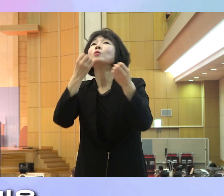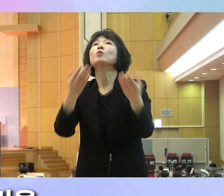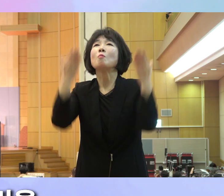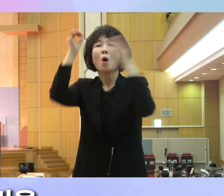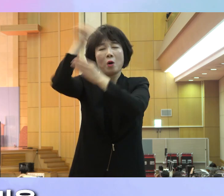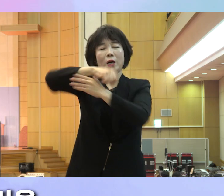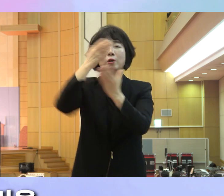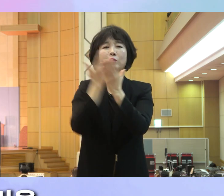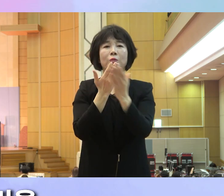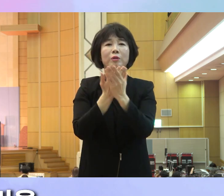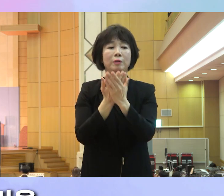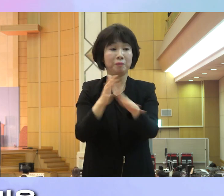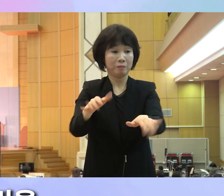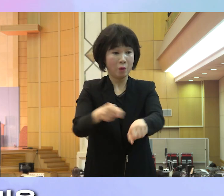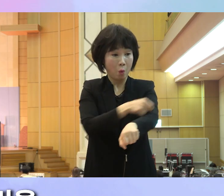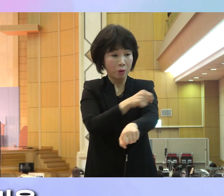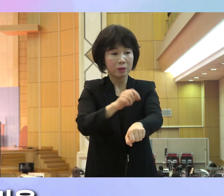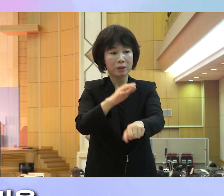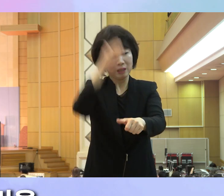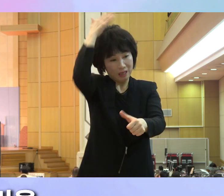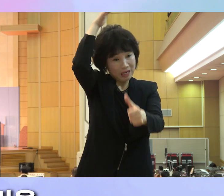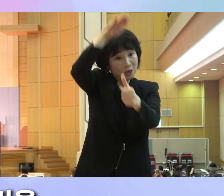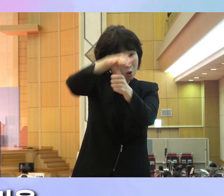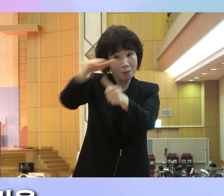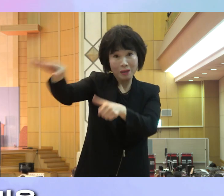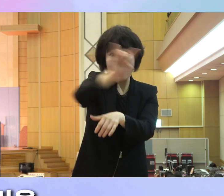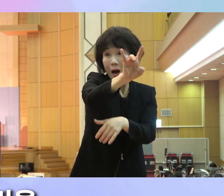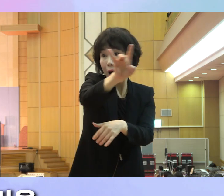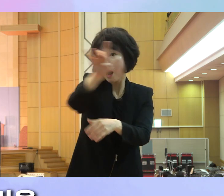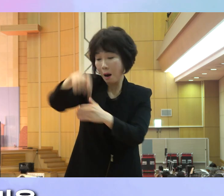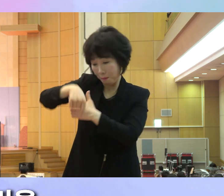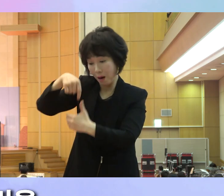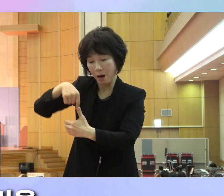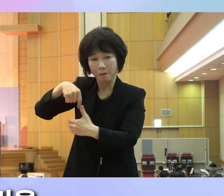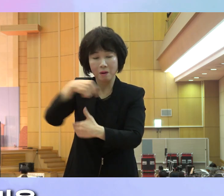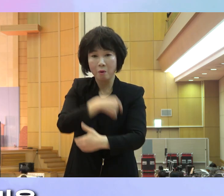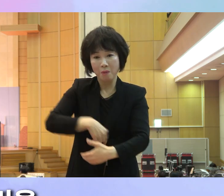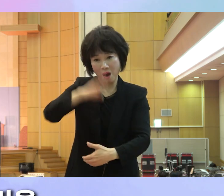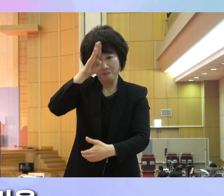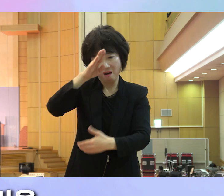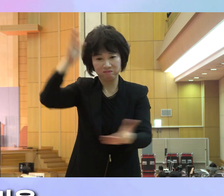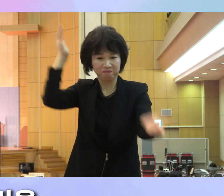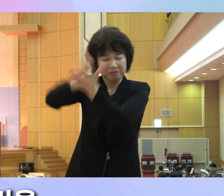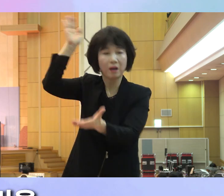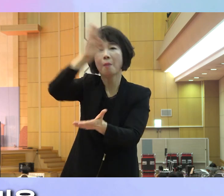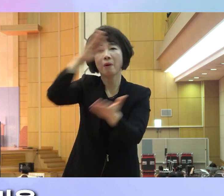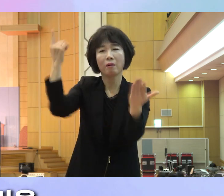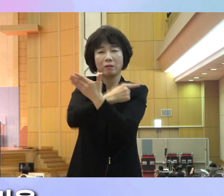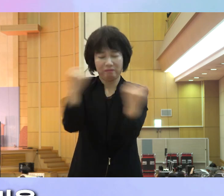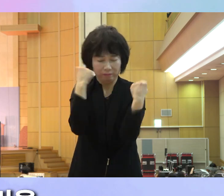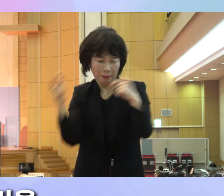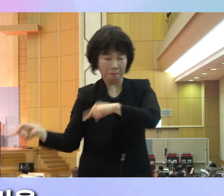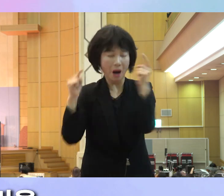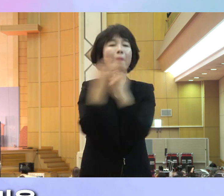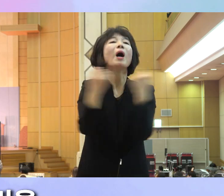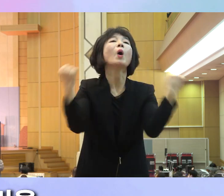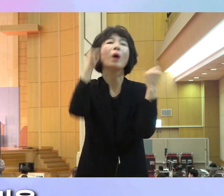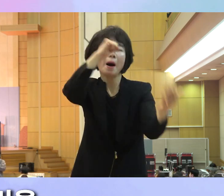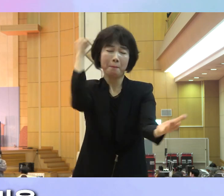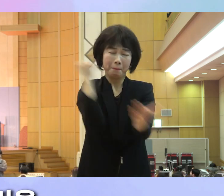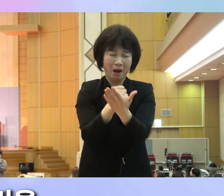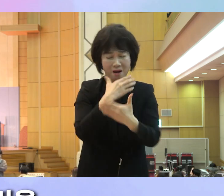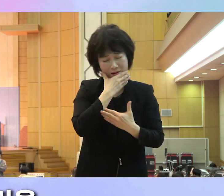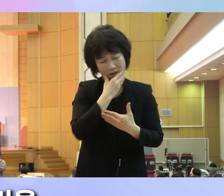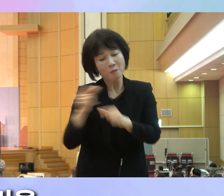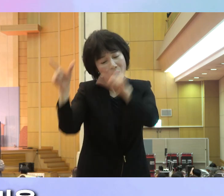임하게 해주시옵시고, 특별히 오늘 기도받는 모든 사람들의 모든 질병이 다 떠나가고 깨끗이 고쳐져서 건강 가운데